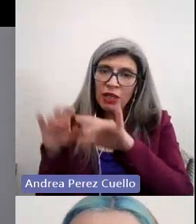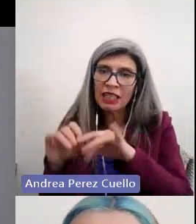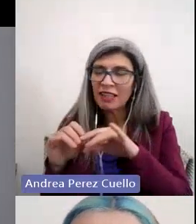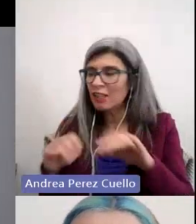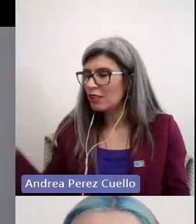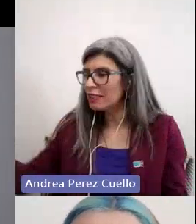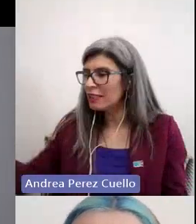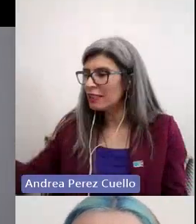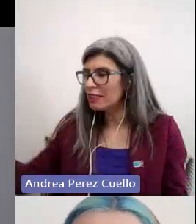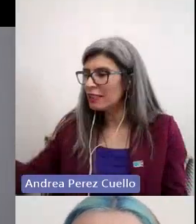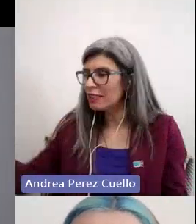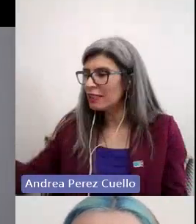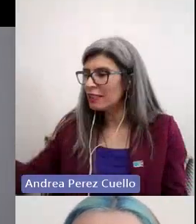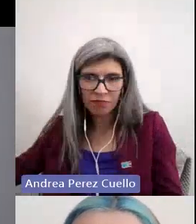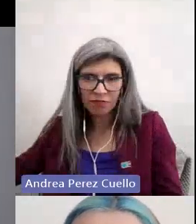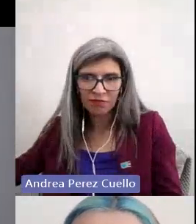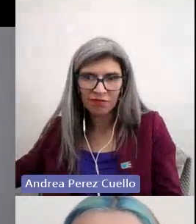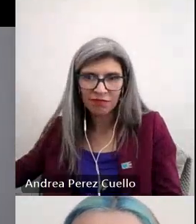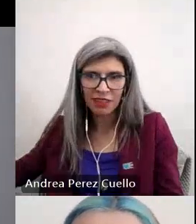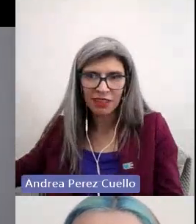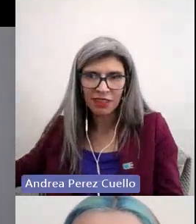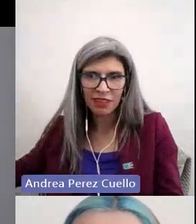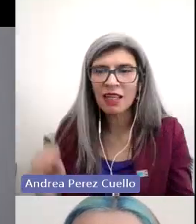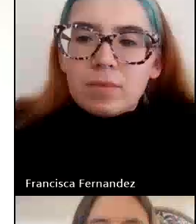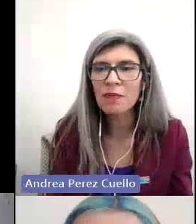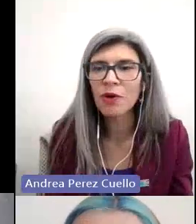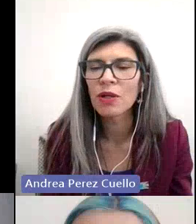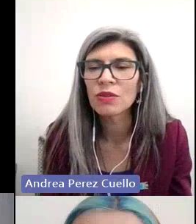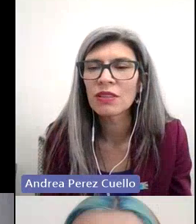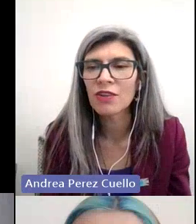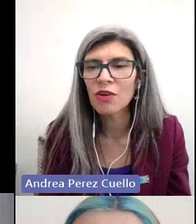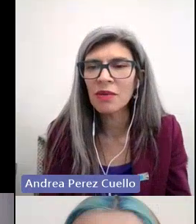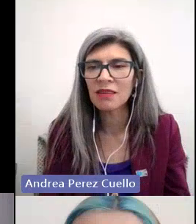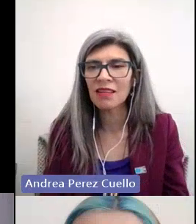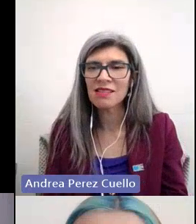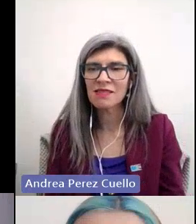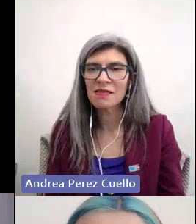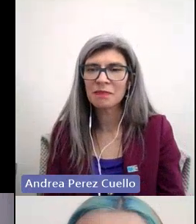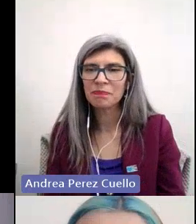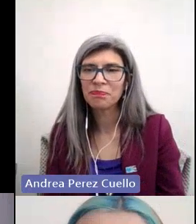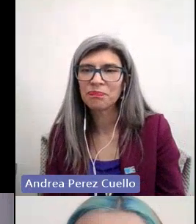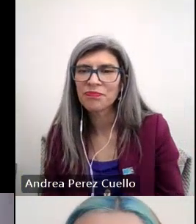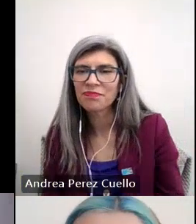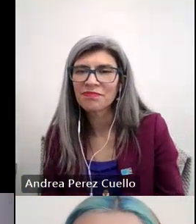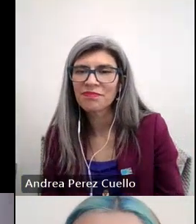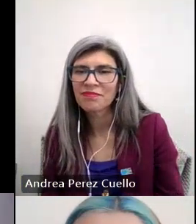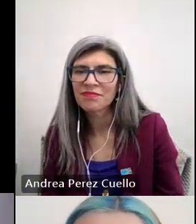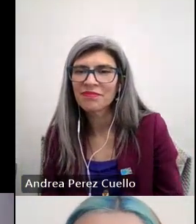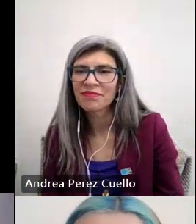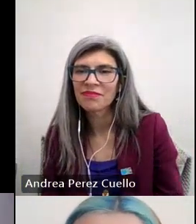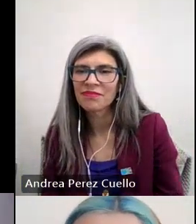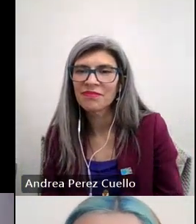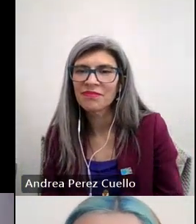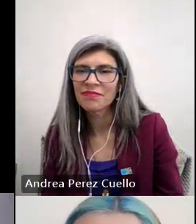O lo pueden escribir con el chat. Y si no, de todas maneras, les puedo preguntar yo mientras.